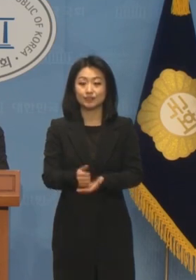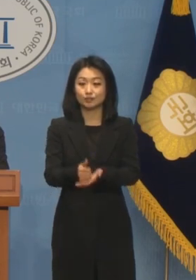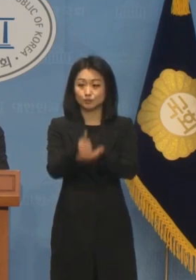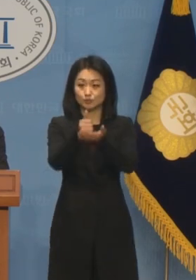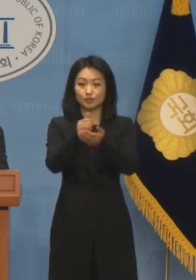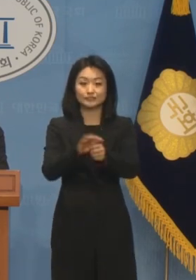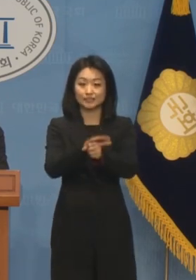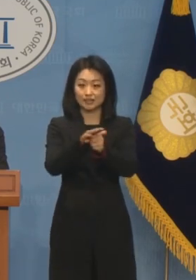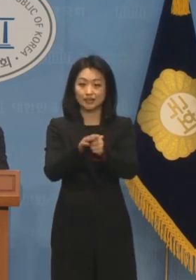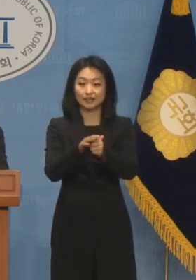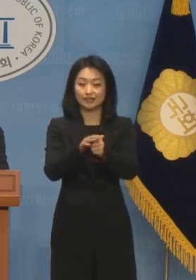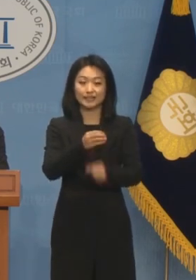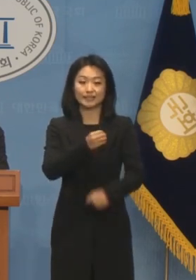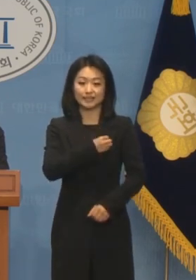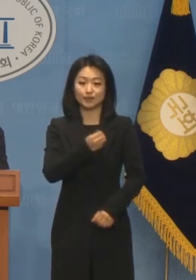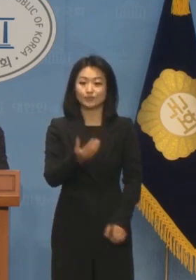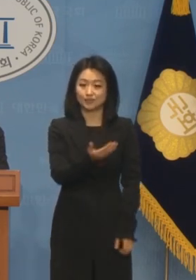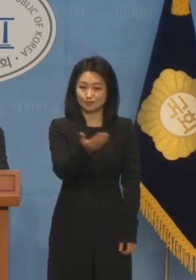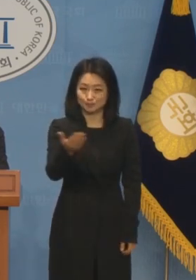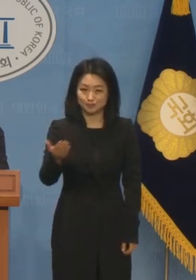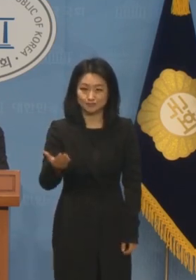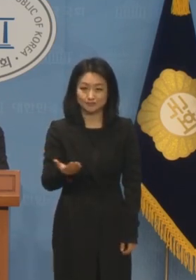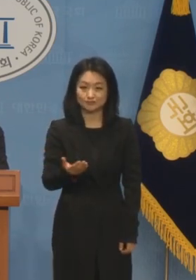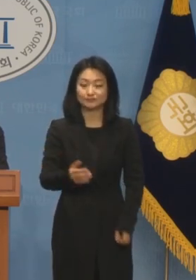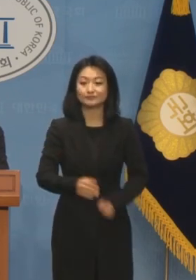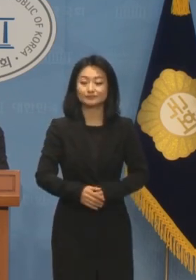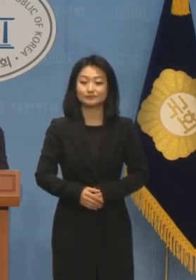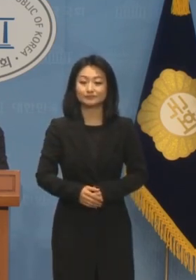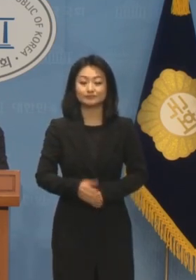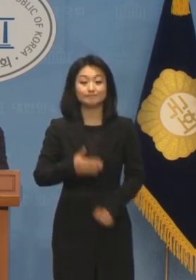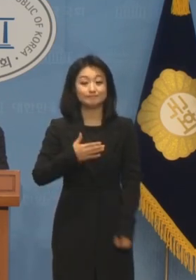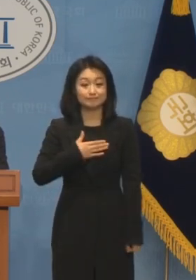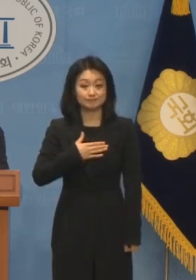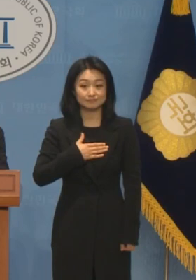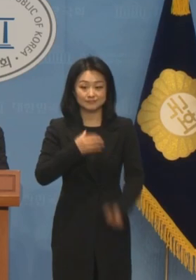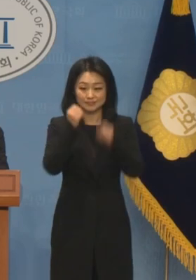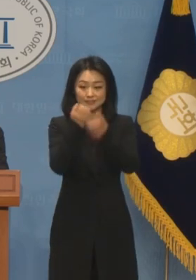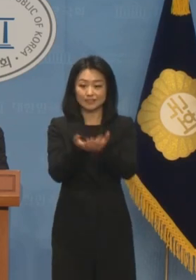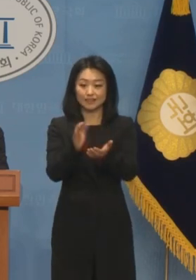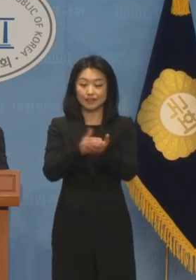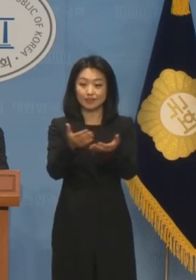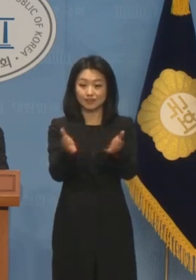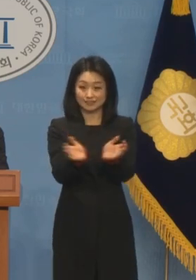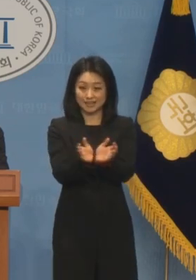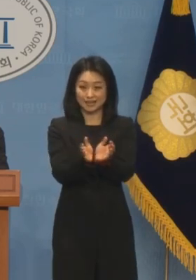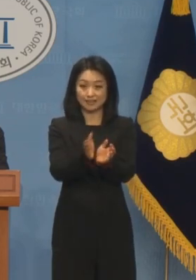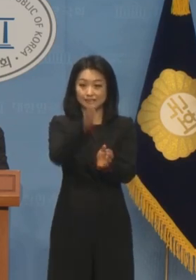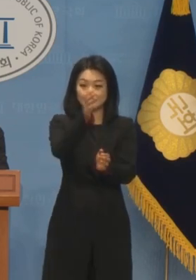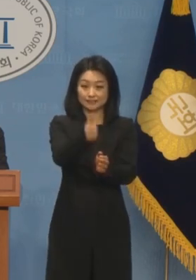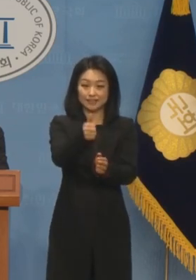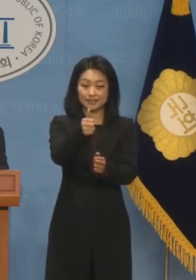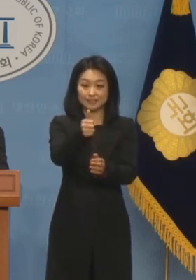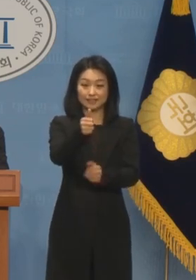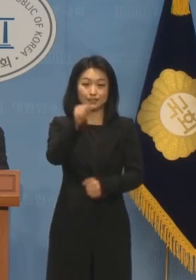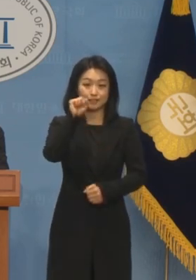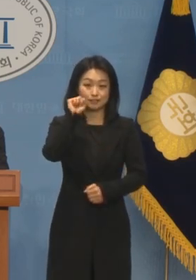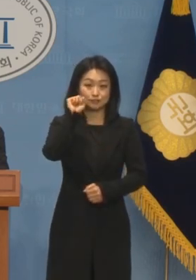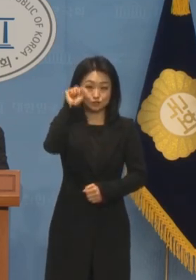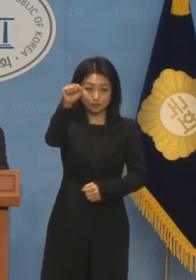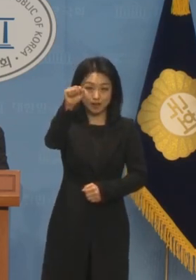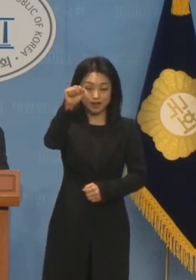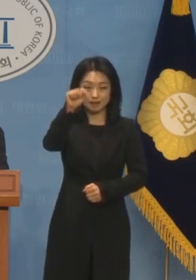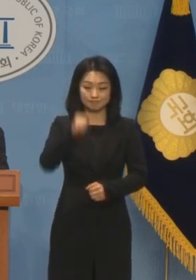존경하고 사랑하는 당원 동지 여러분, 저는 개혁신당 차기 당대표로